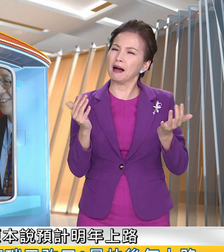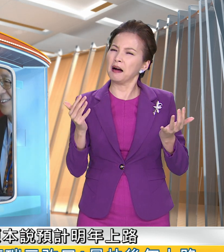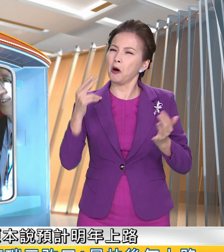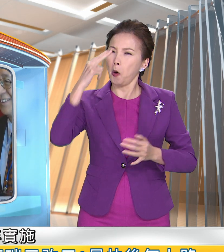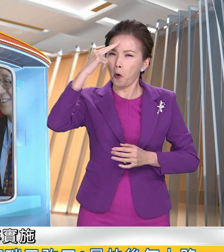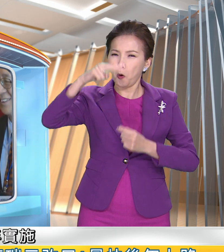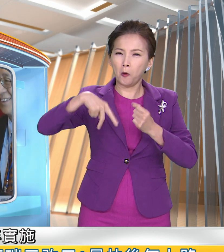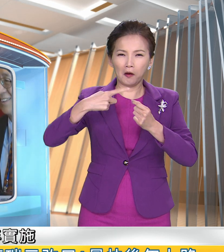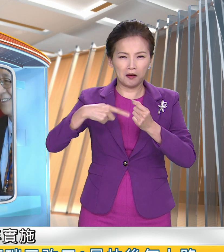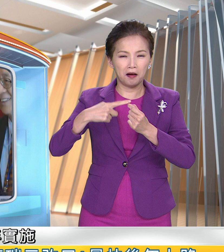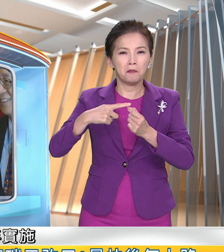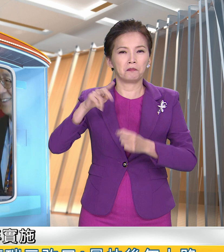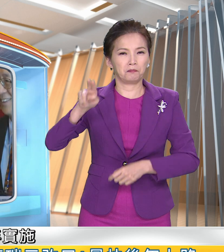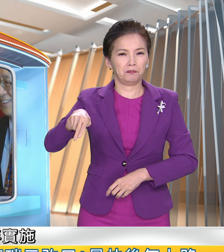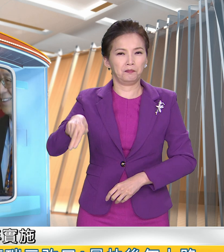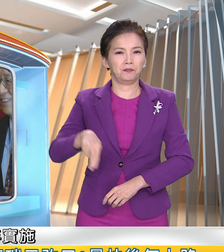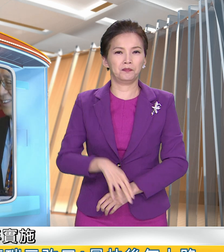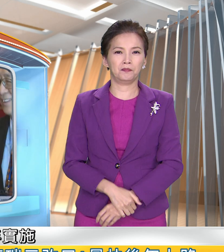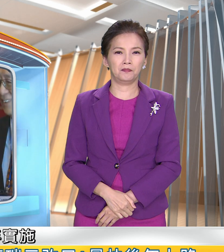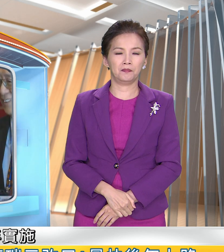口最快后年实施。